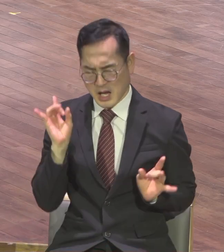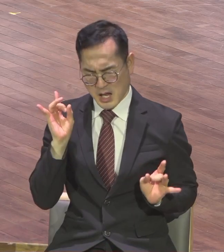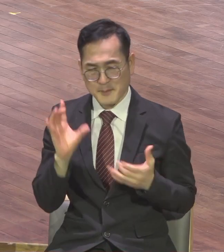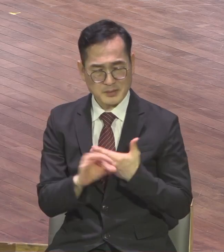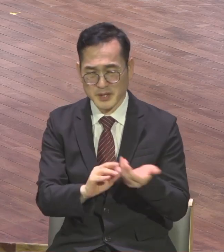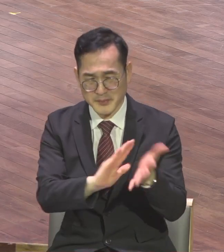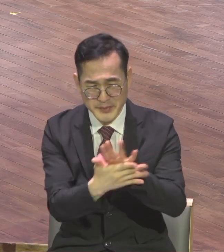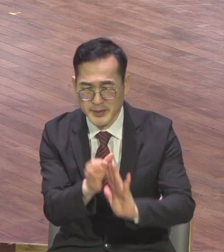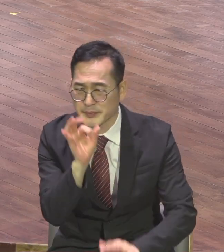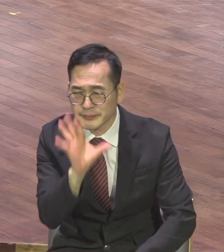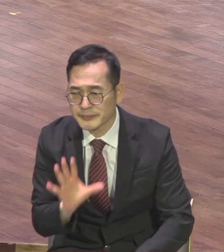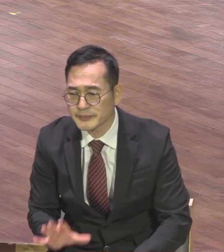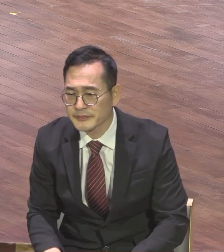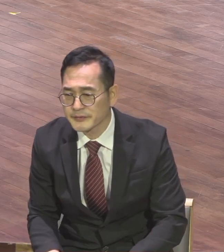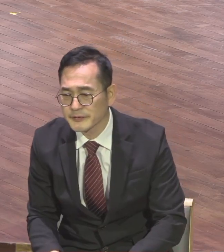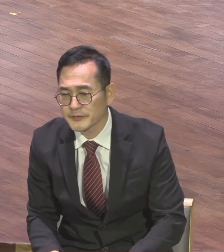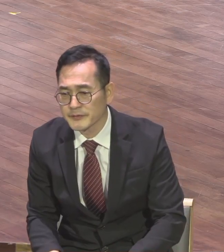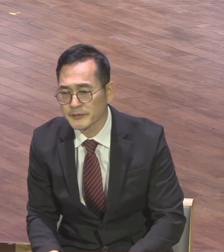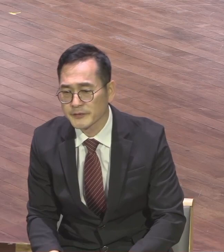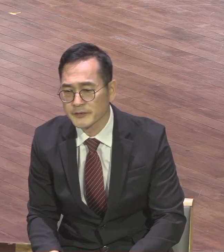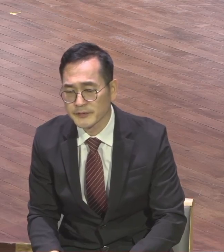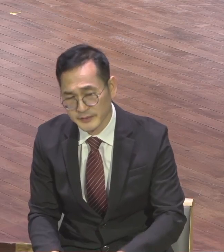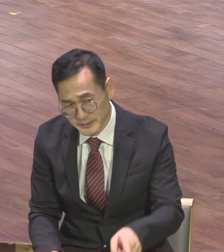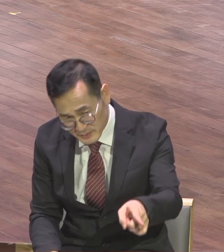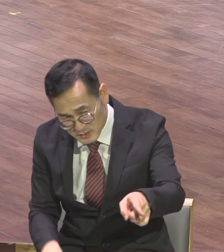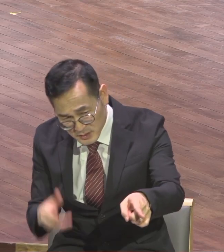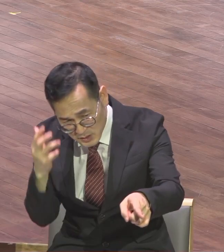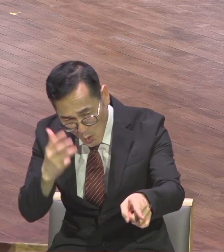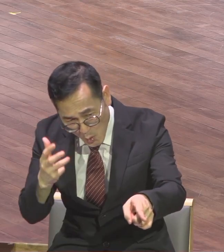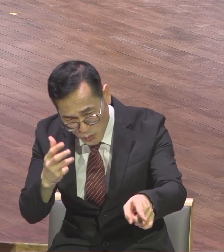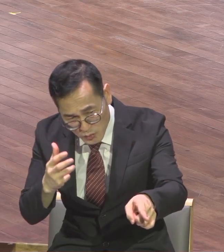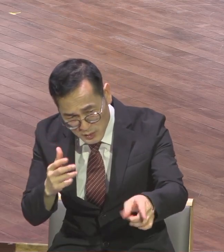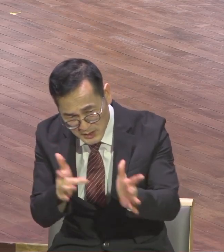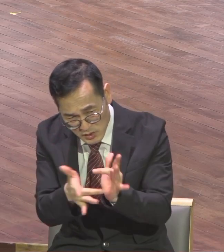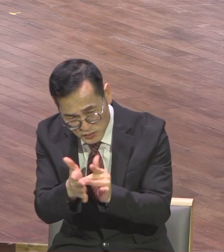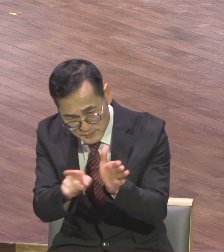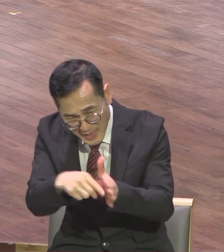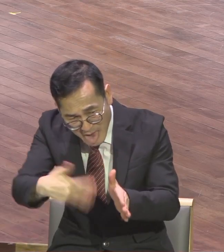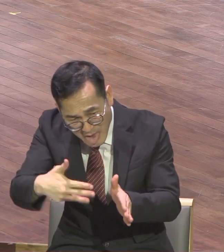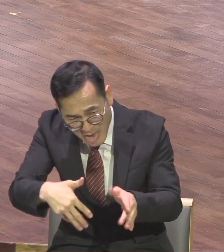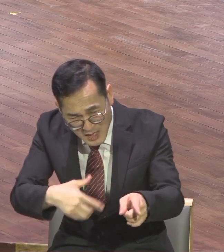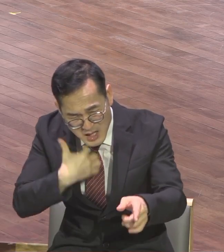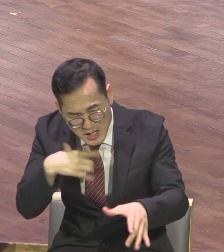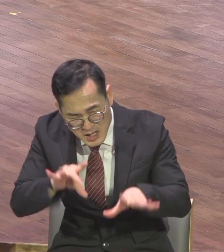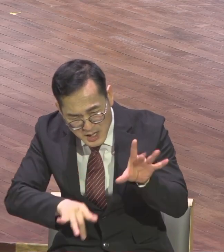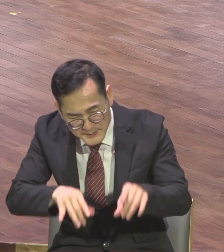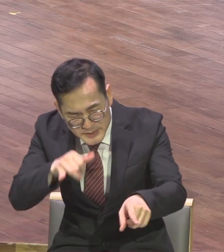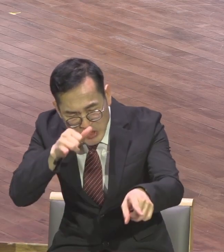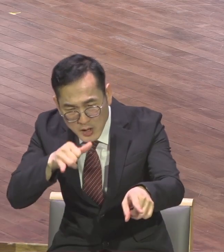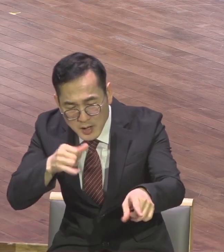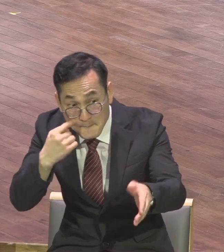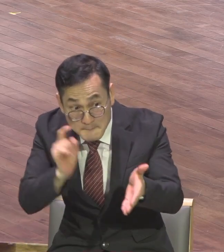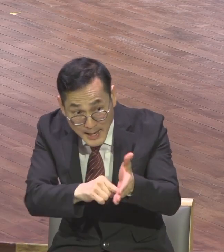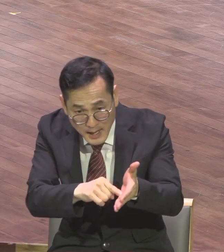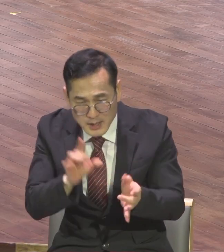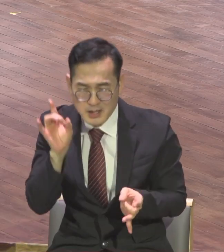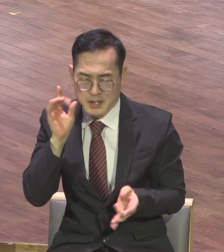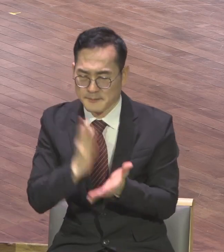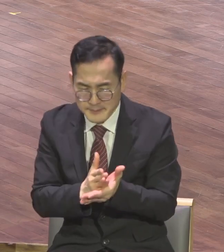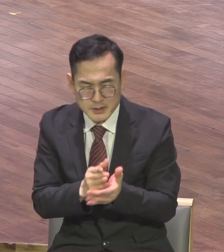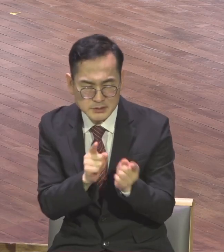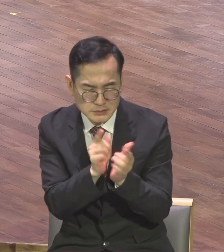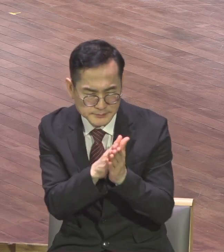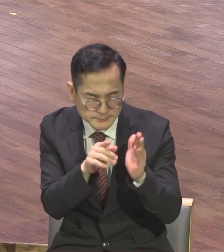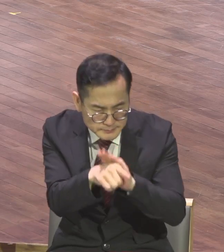되겠어요. 변화시킬 영혼이 숨겨져 있어요. 숨겨져 있다. 갈급한 자가 숨겨져 있다니까 현장에.